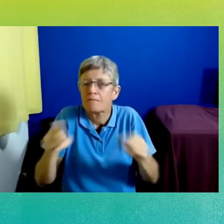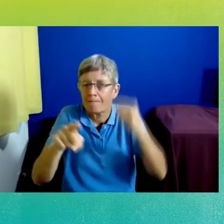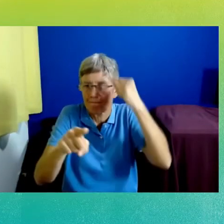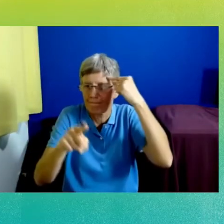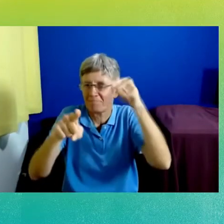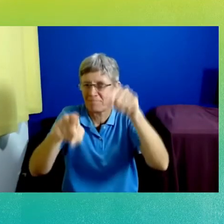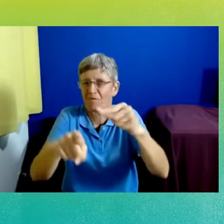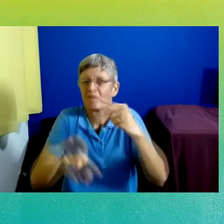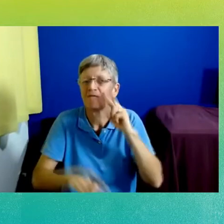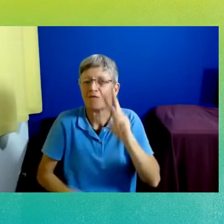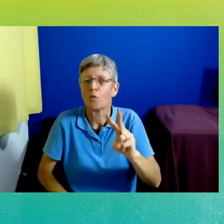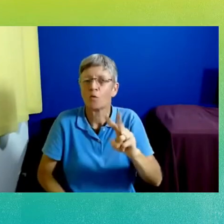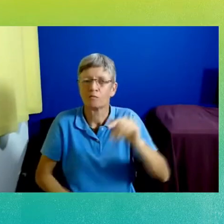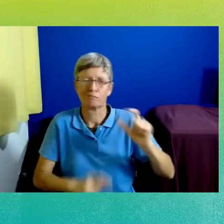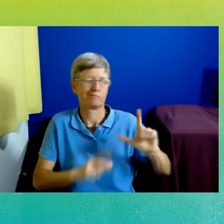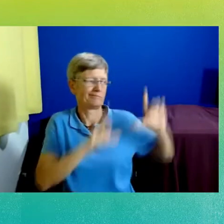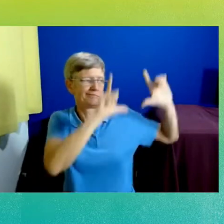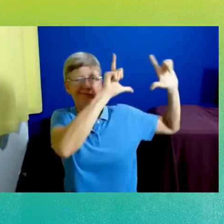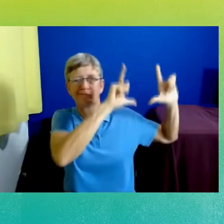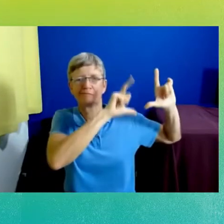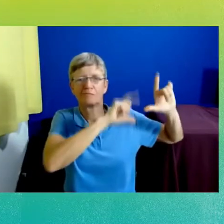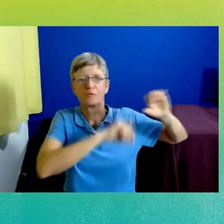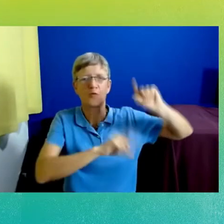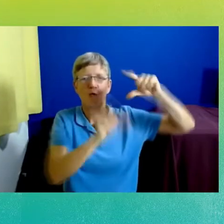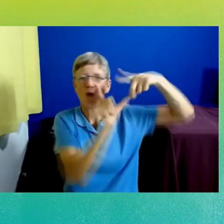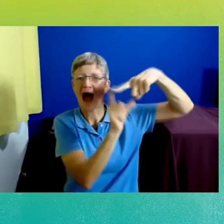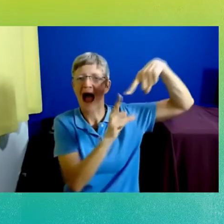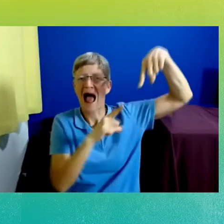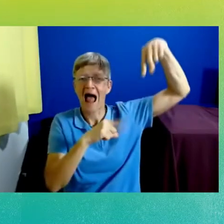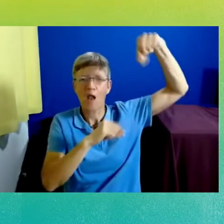A questão da localização, o distanciamento,